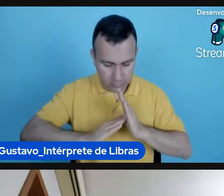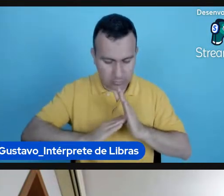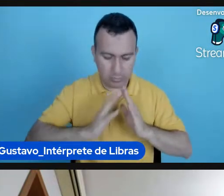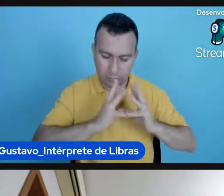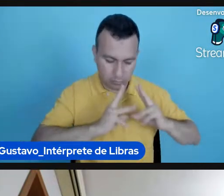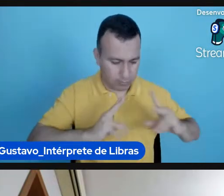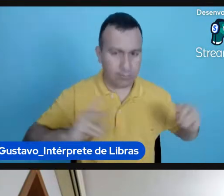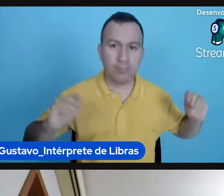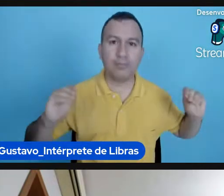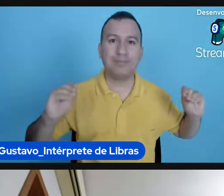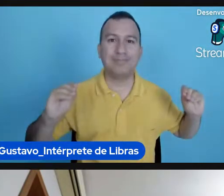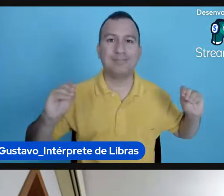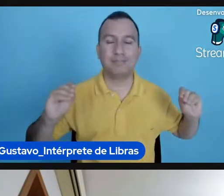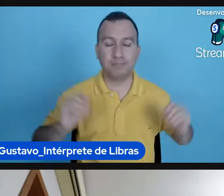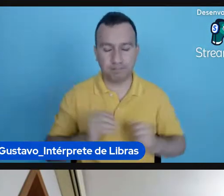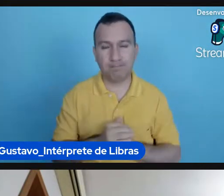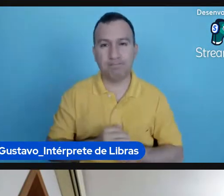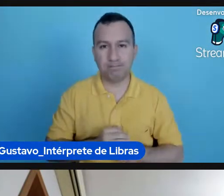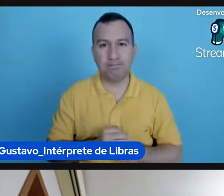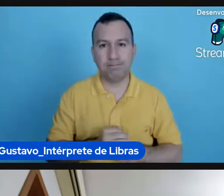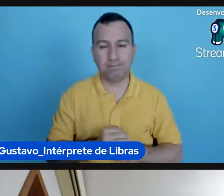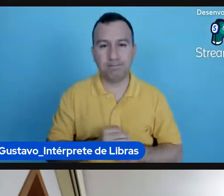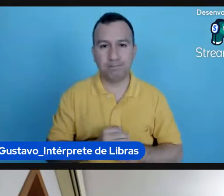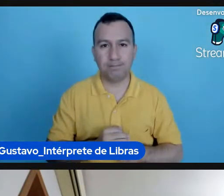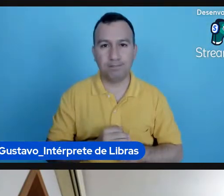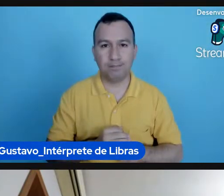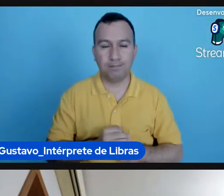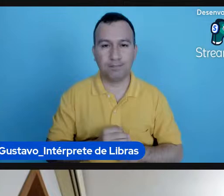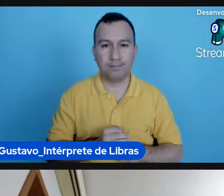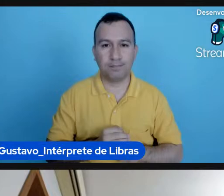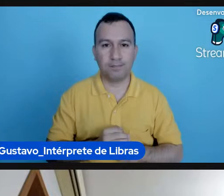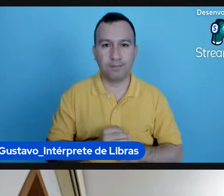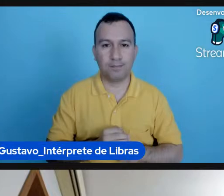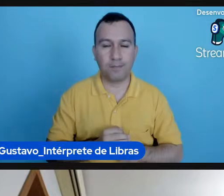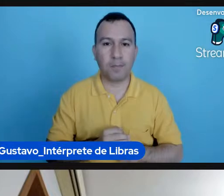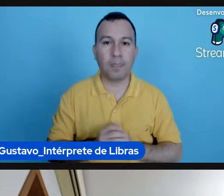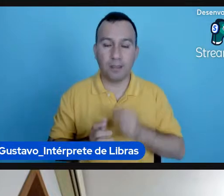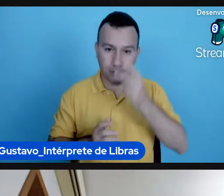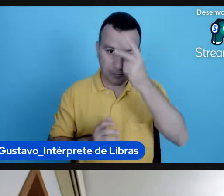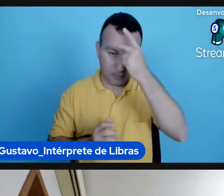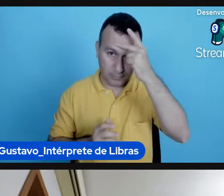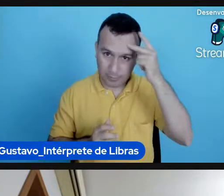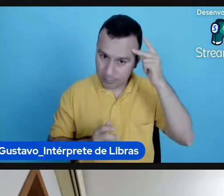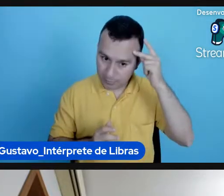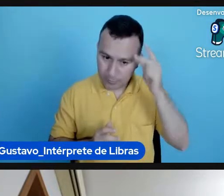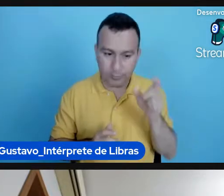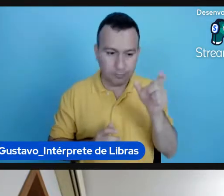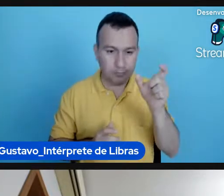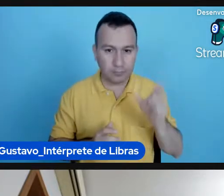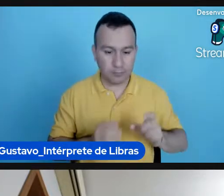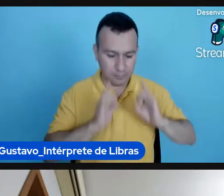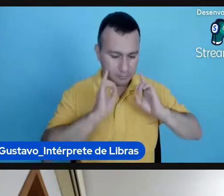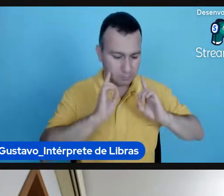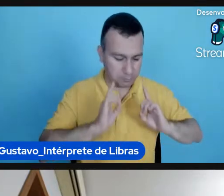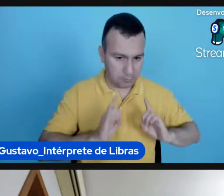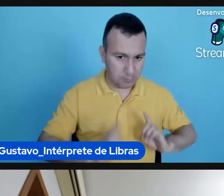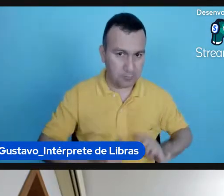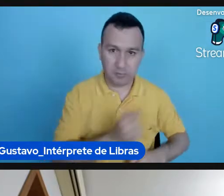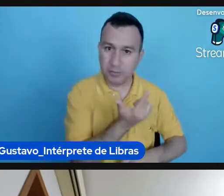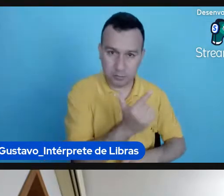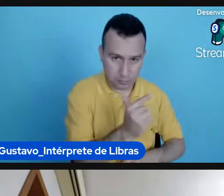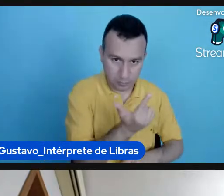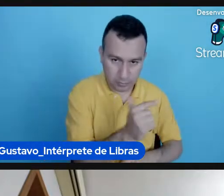PCDs começam a conviver com pessoas PCDs, elas vão se